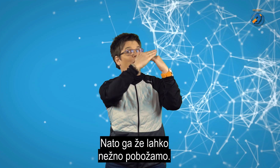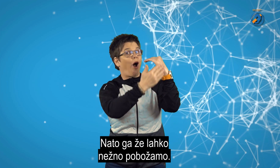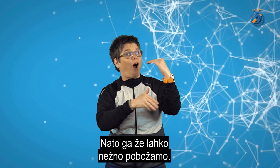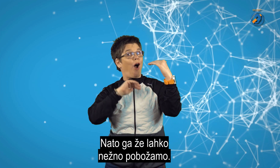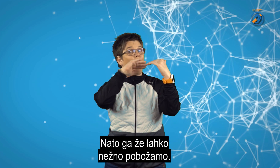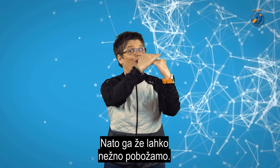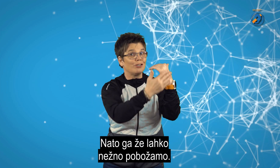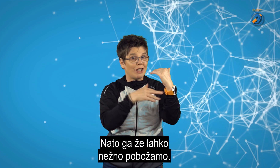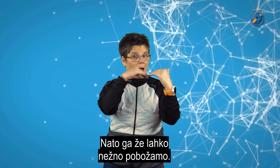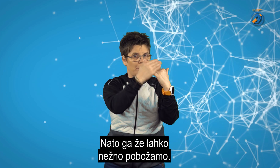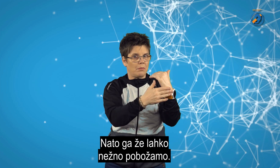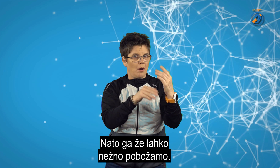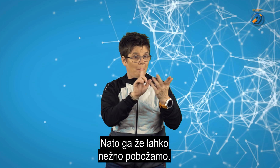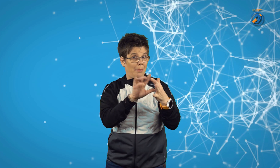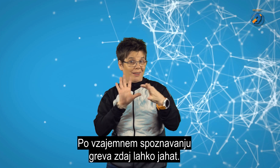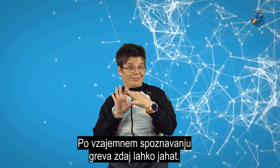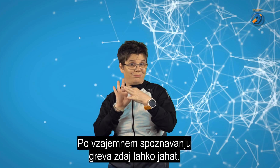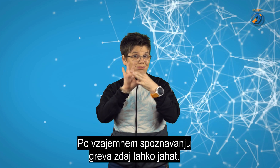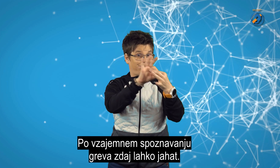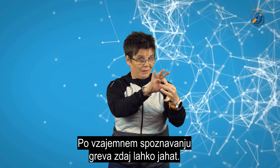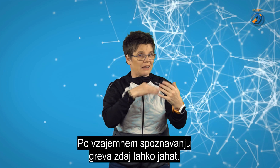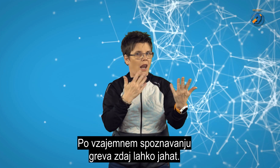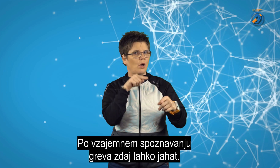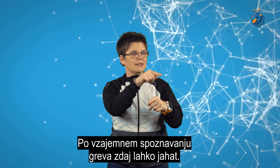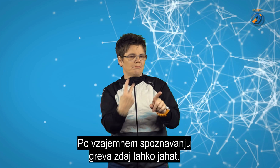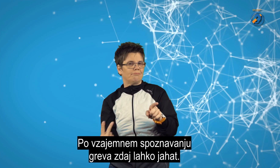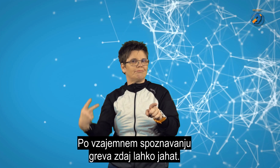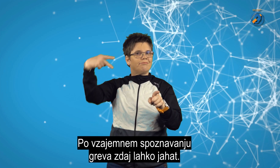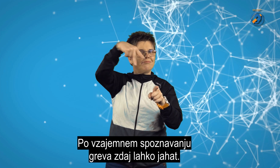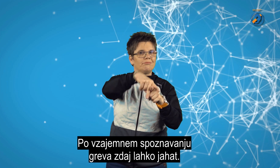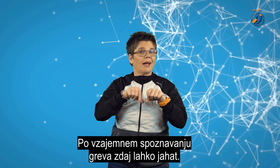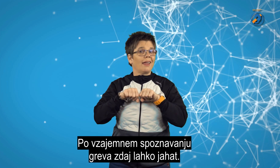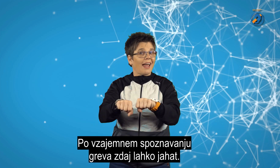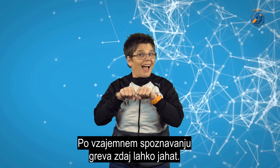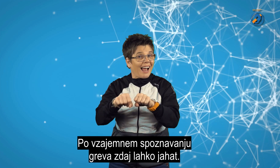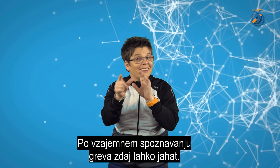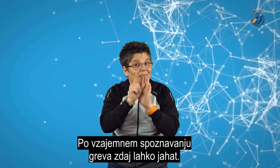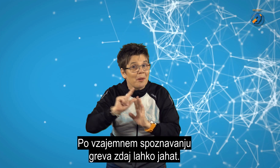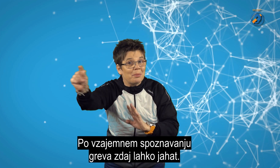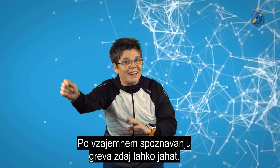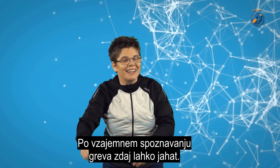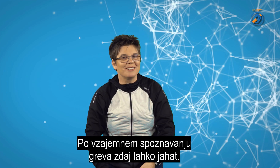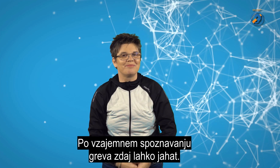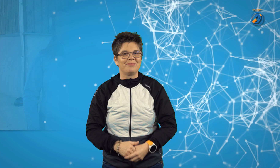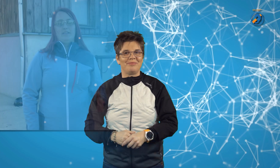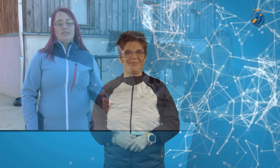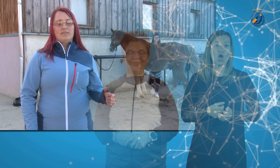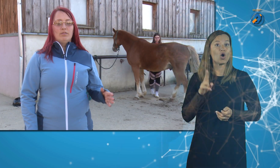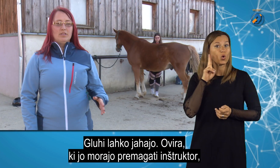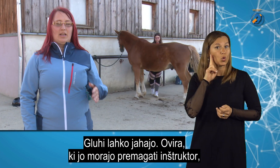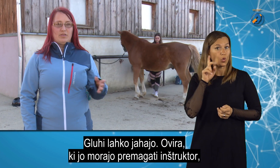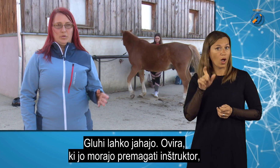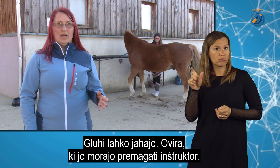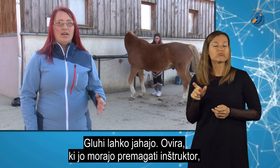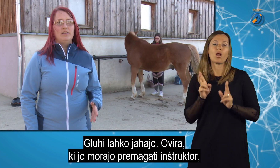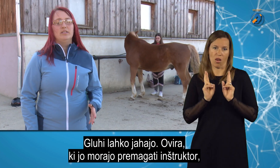Nato ga že lahko nežno pobožamo. Po vzajemnem spoznavanju greva zdaj lahko jahat.